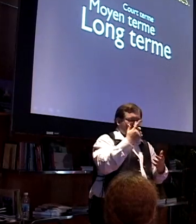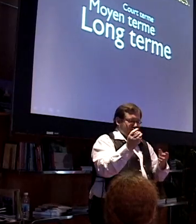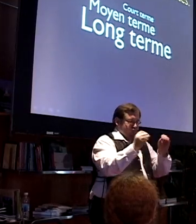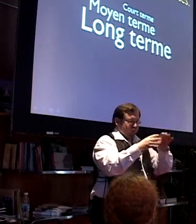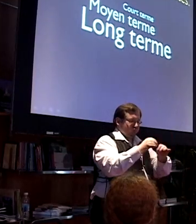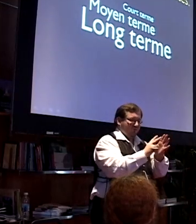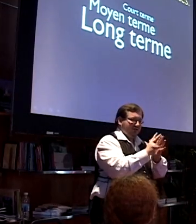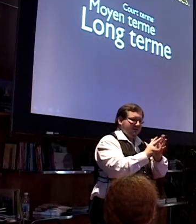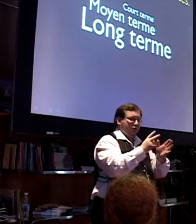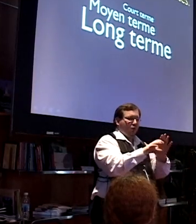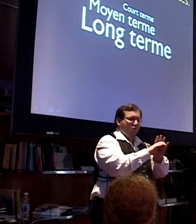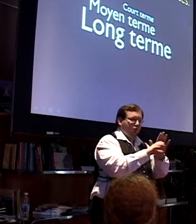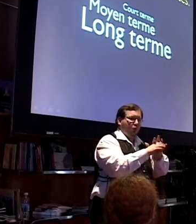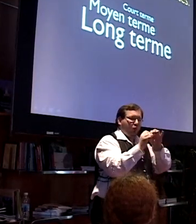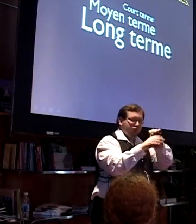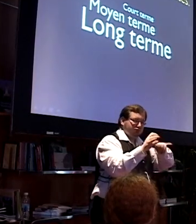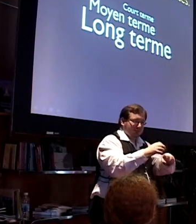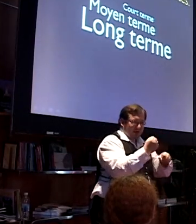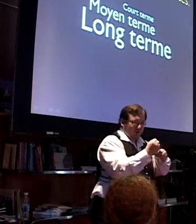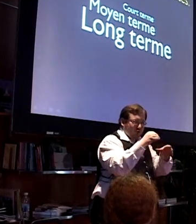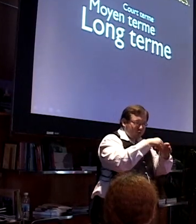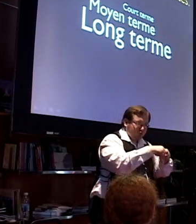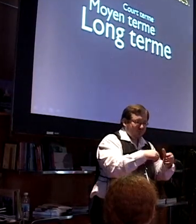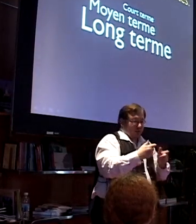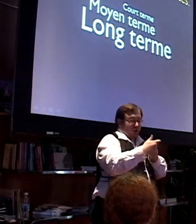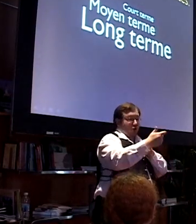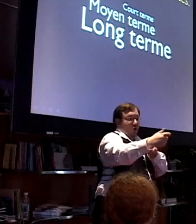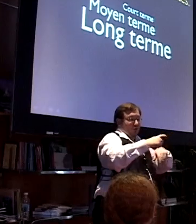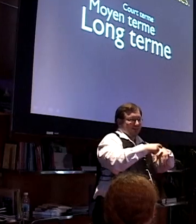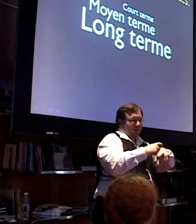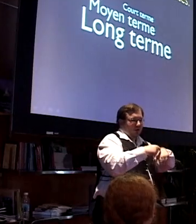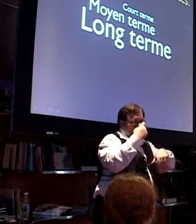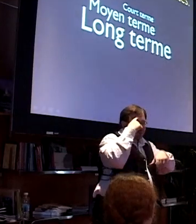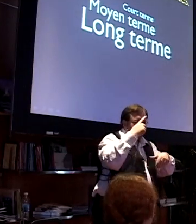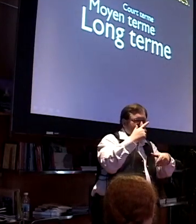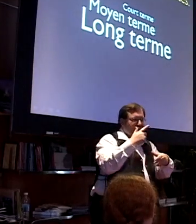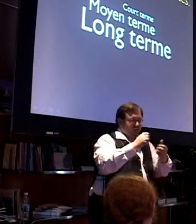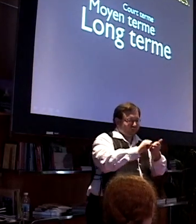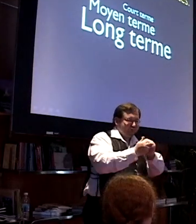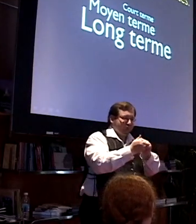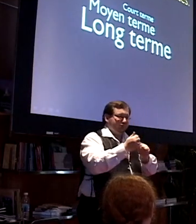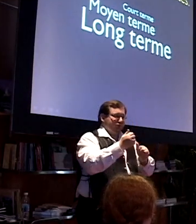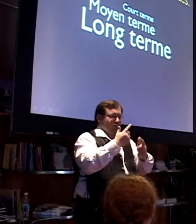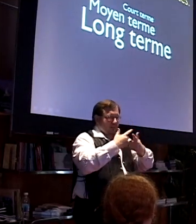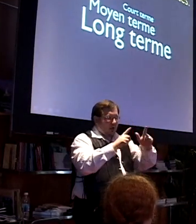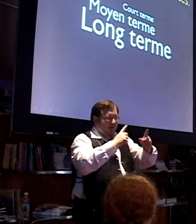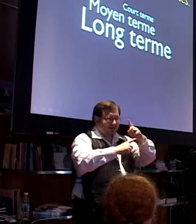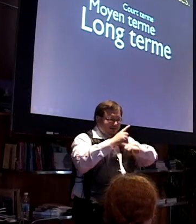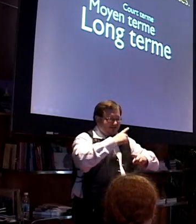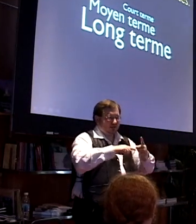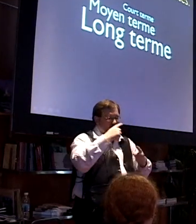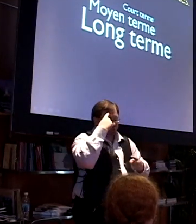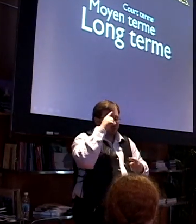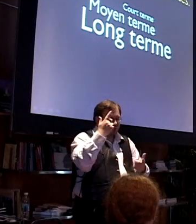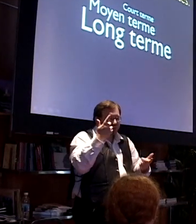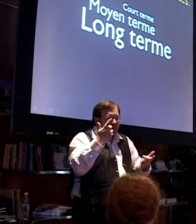veut toucher avec ça, c'est tout le côté, je ne me souviens plus, le premier des trois qui va apparaître. Je vais attendre un petit peu.